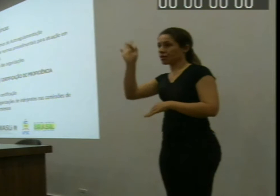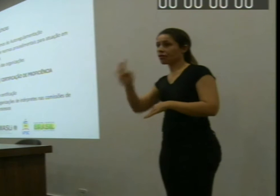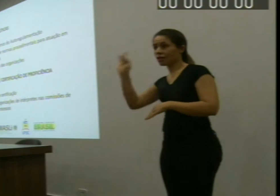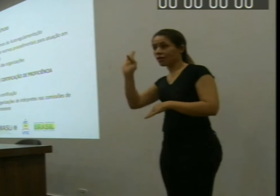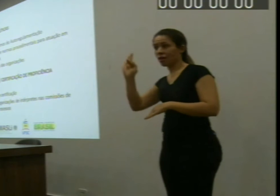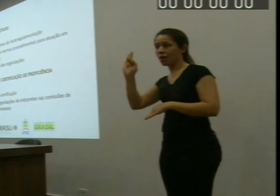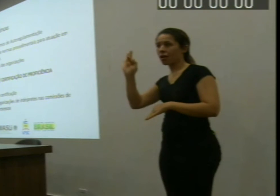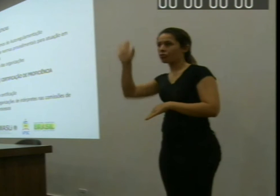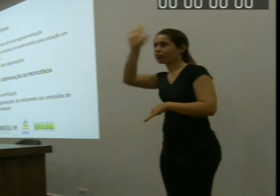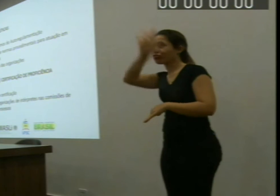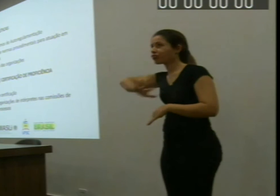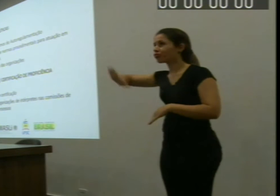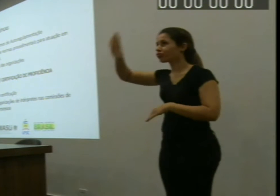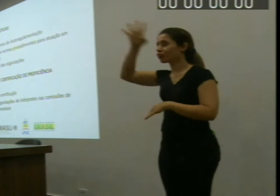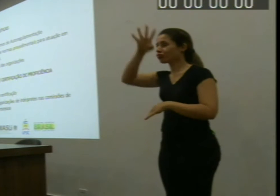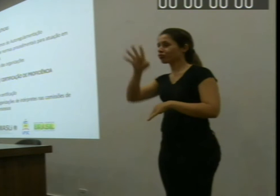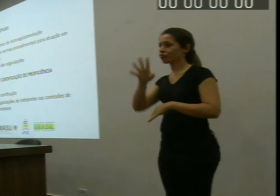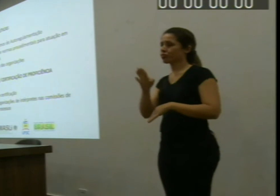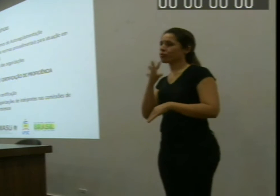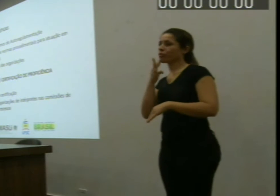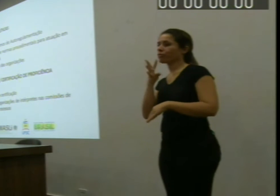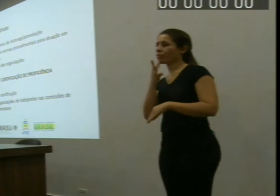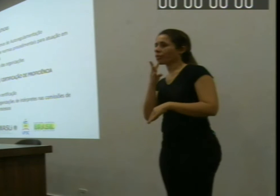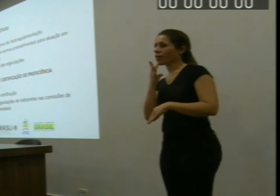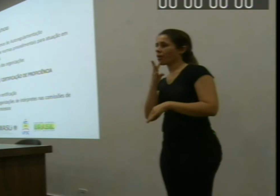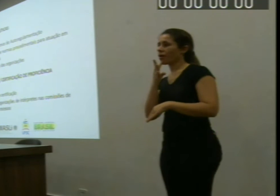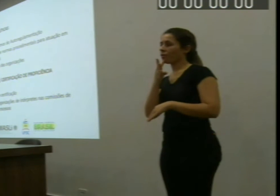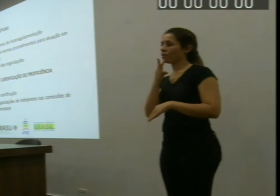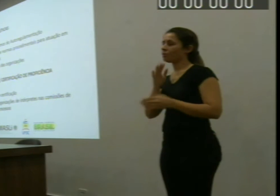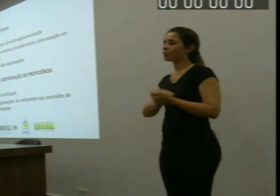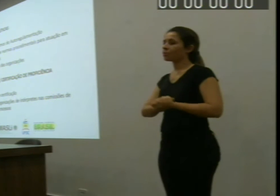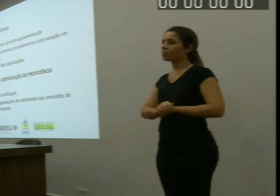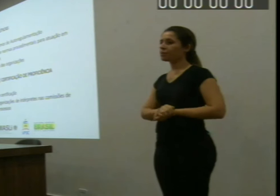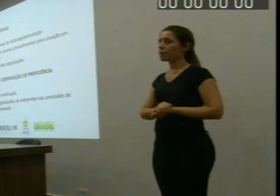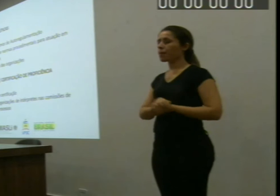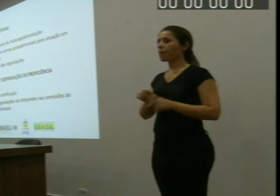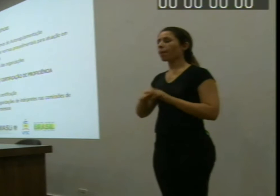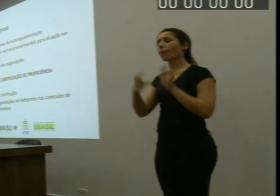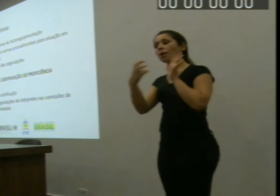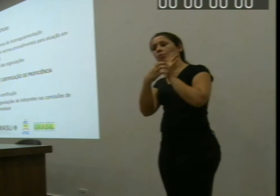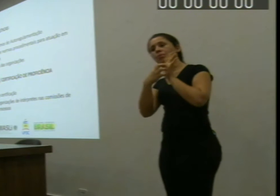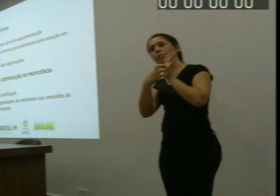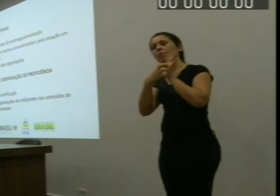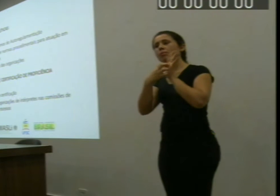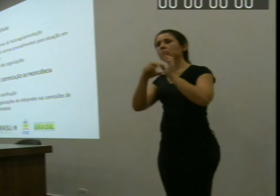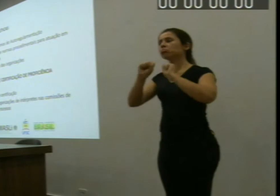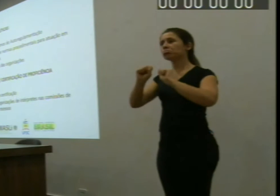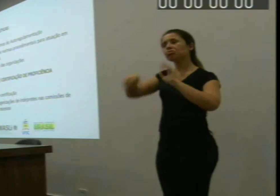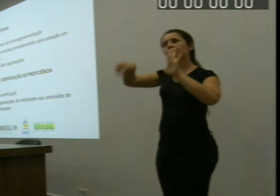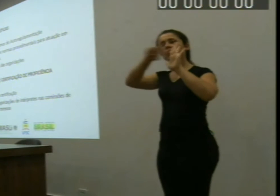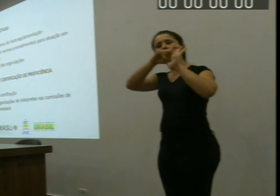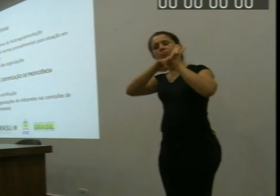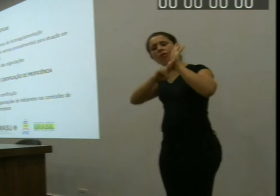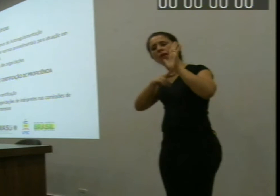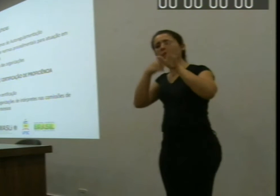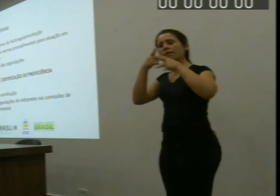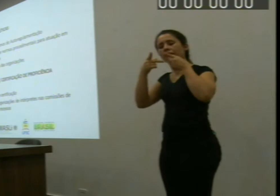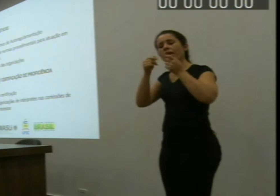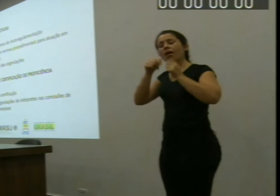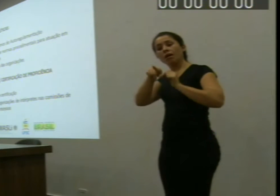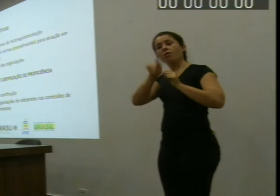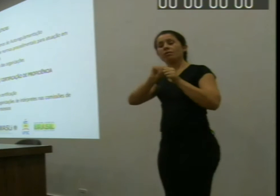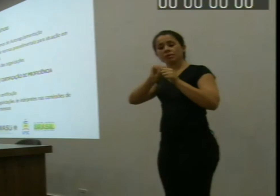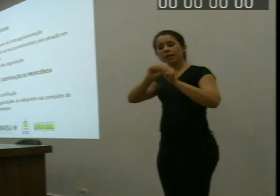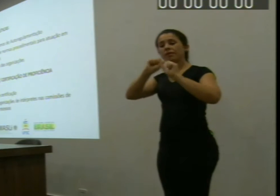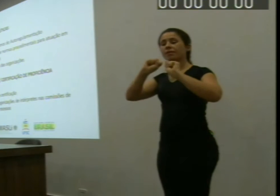Brasil inteiro não Claro que o MEC poderia estabelecer regras para isso dizer assim olha você pode fazer o PR libras aí na sua cidade a gente vai